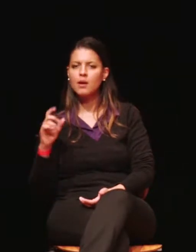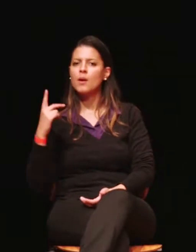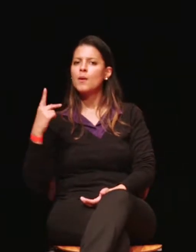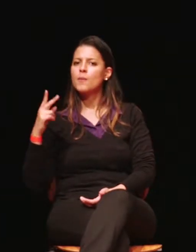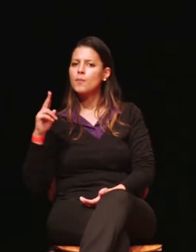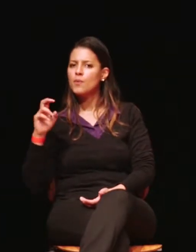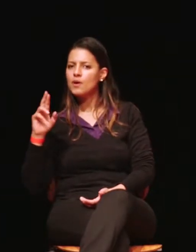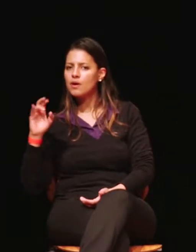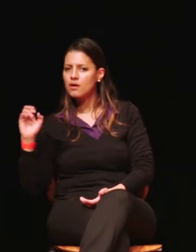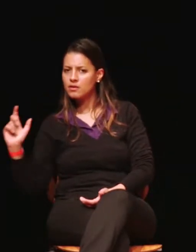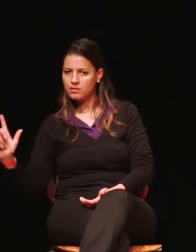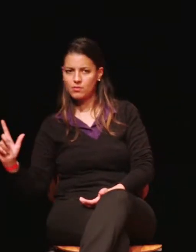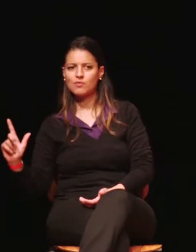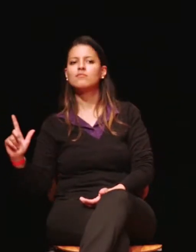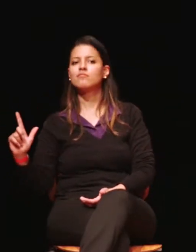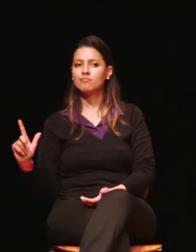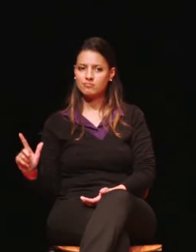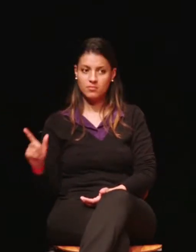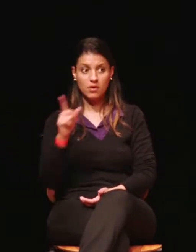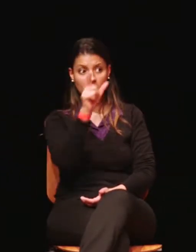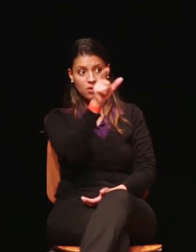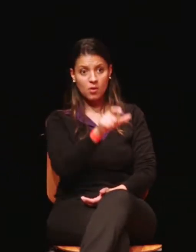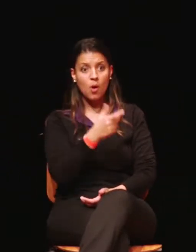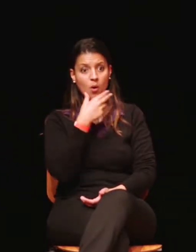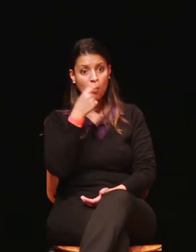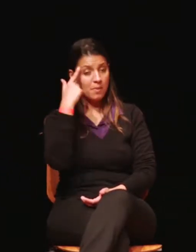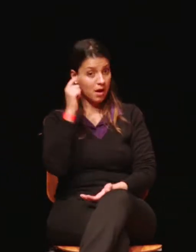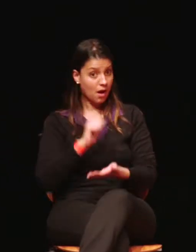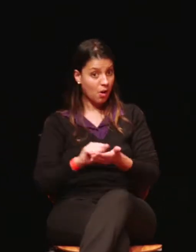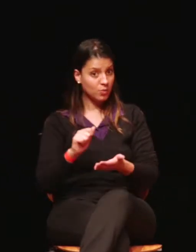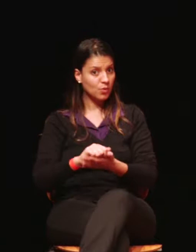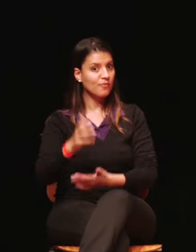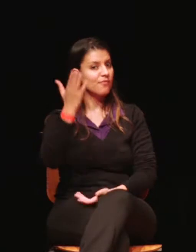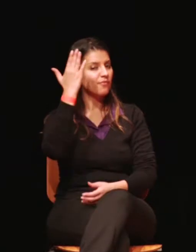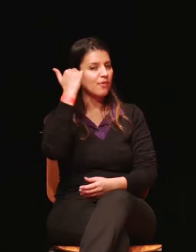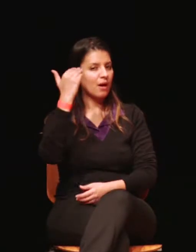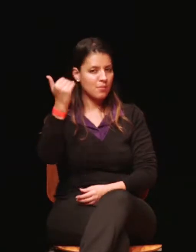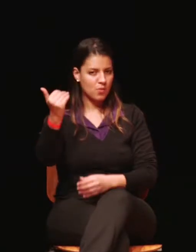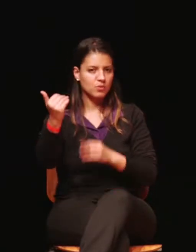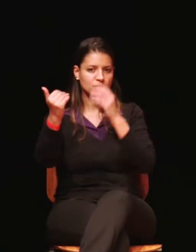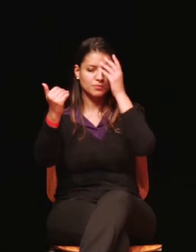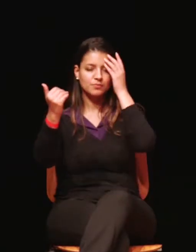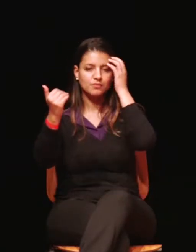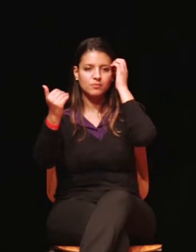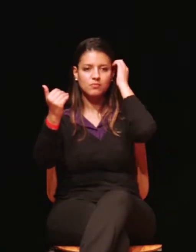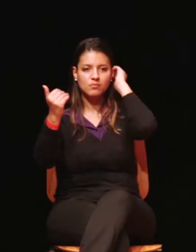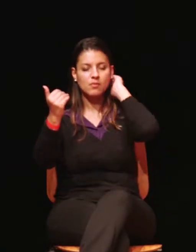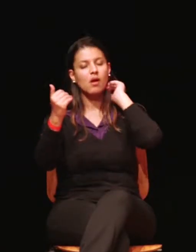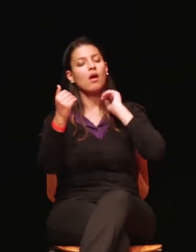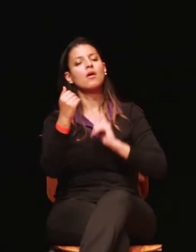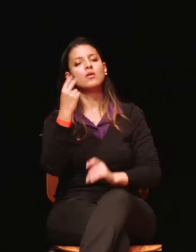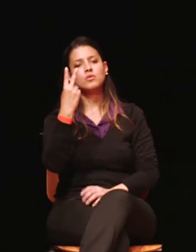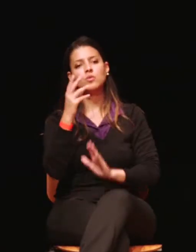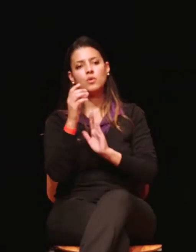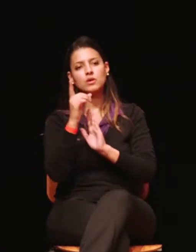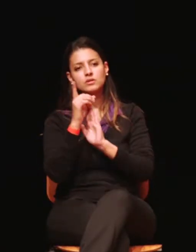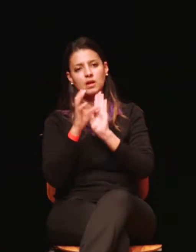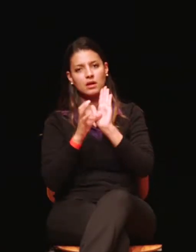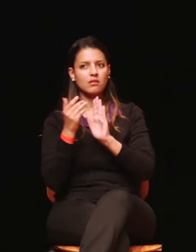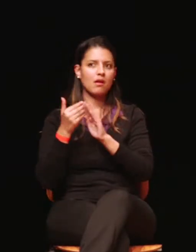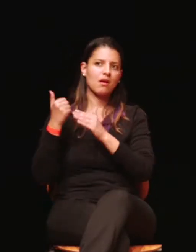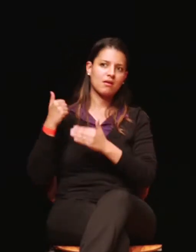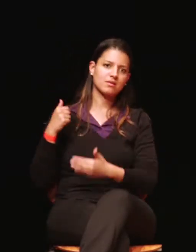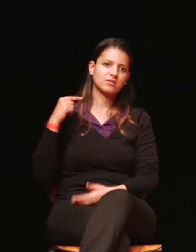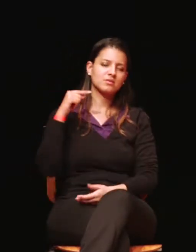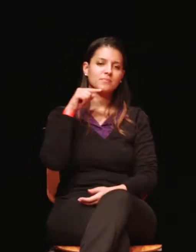no auge da fama do autor, pois 2 décadas antes ele havia publicado O Elogio da Loucura,